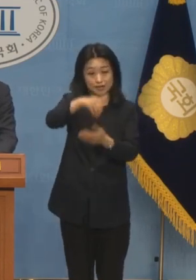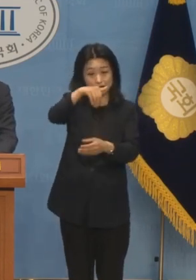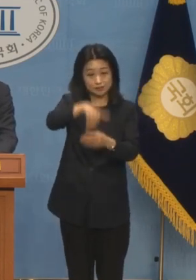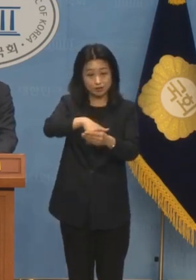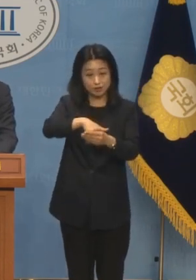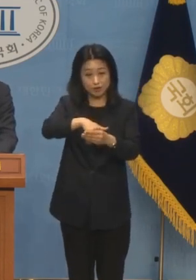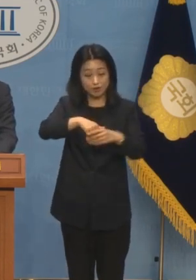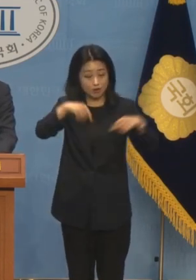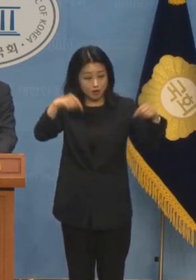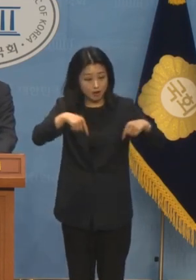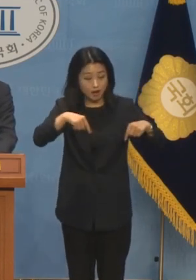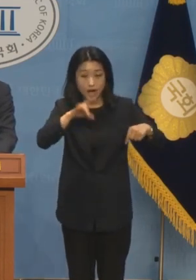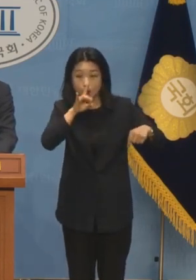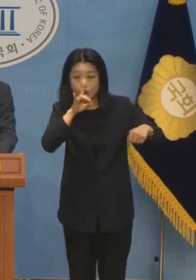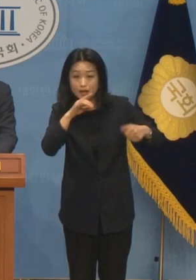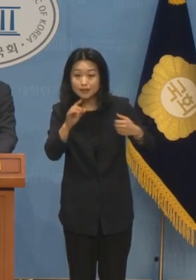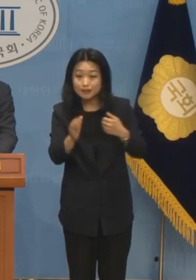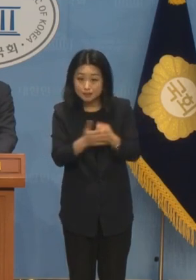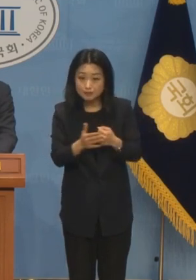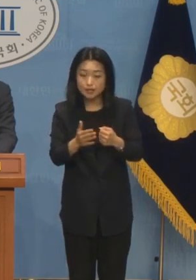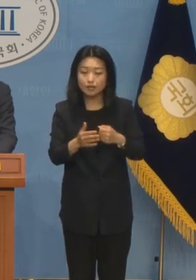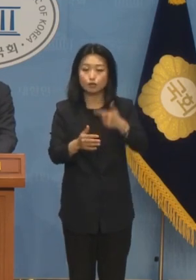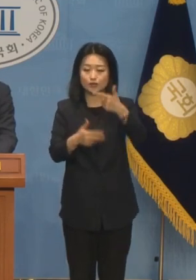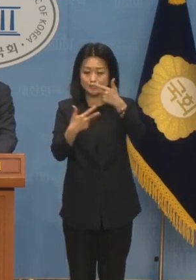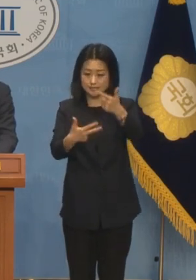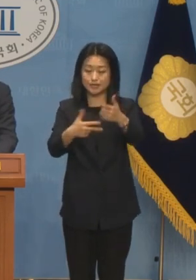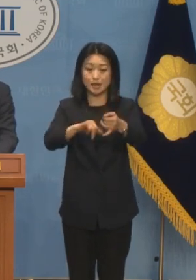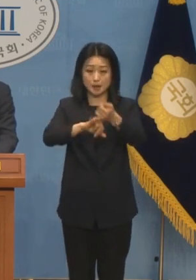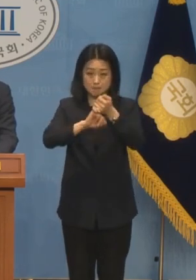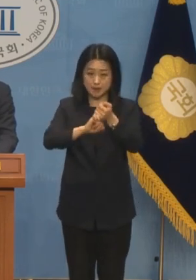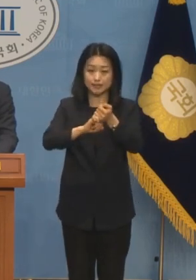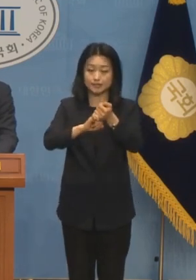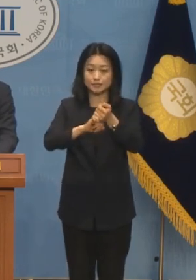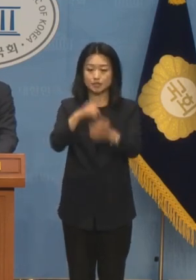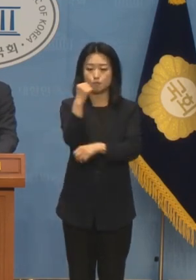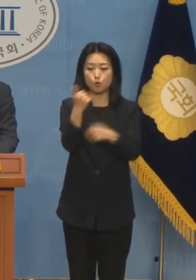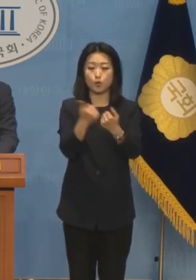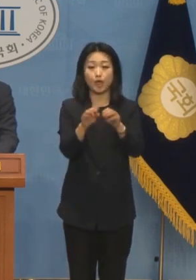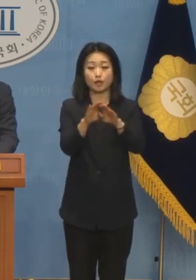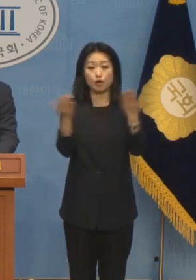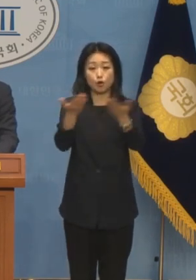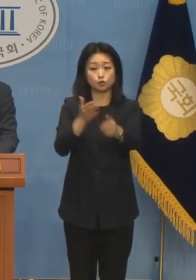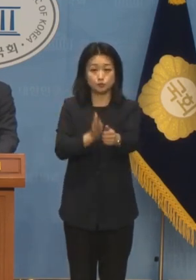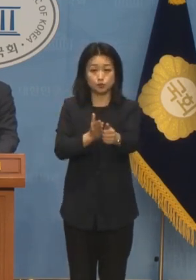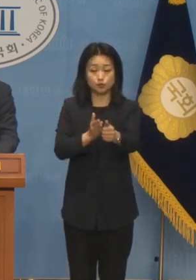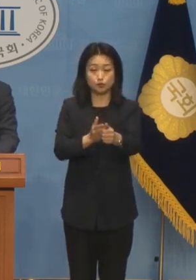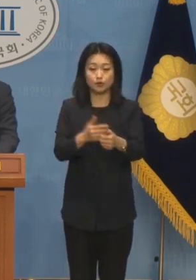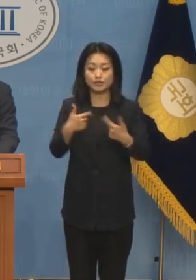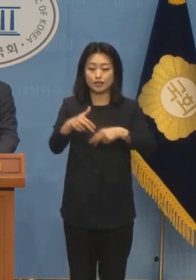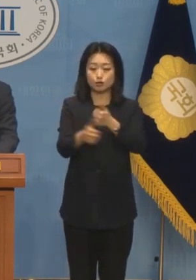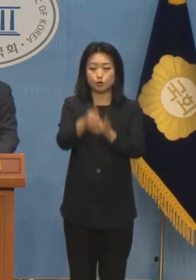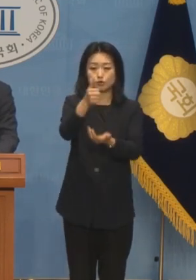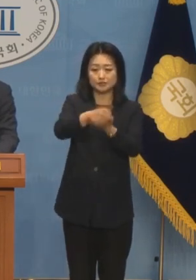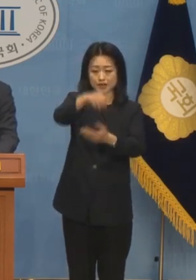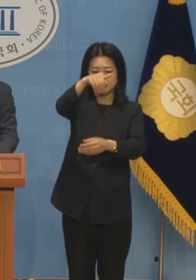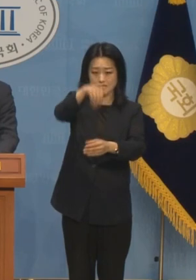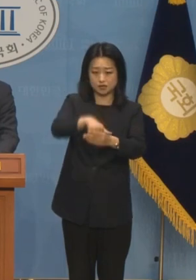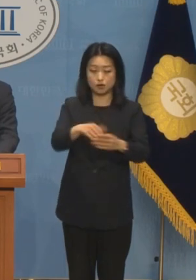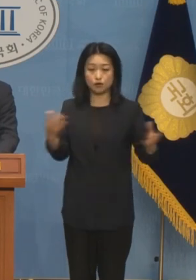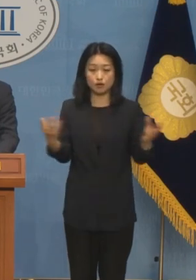협상이 성사되지 못할 경우 6월 7일에 반드시 본 예를 열어 원구성을 맞춰